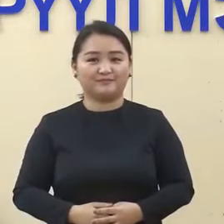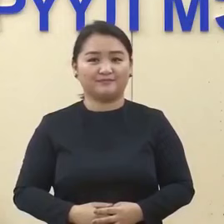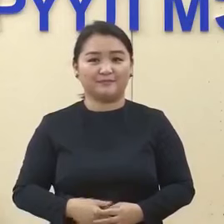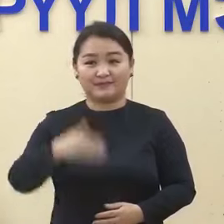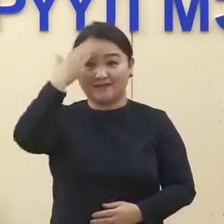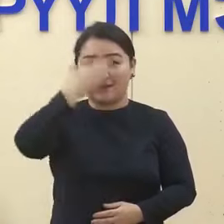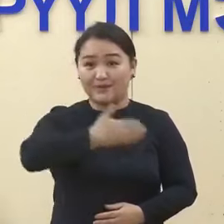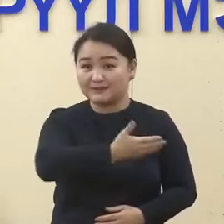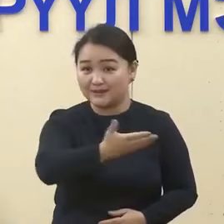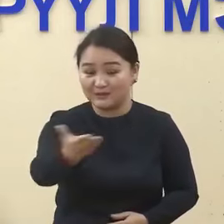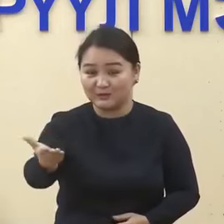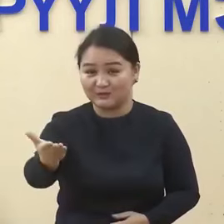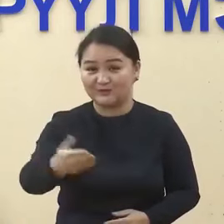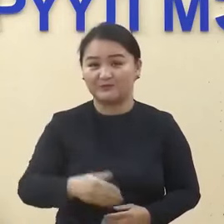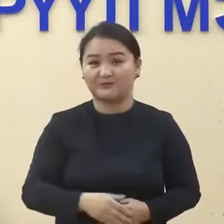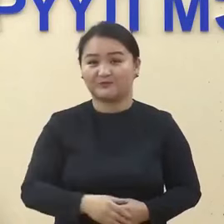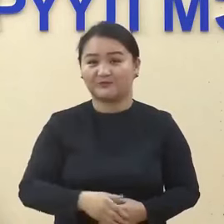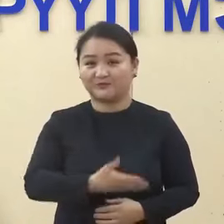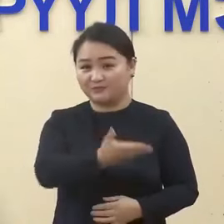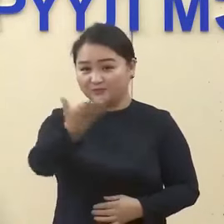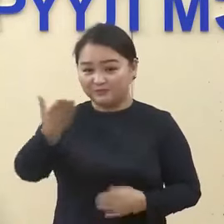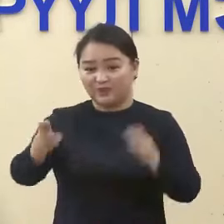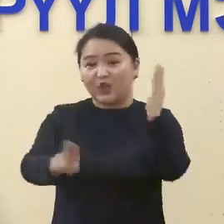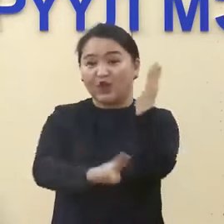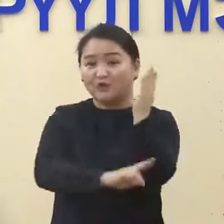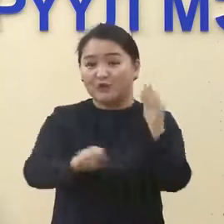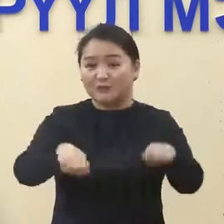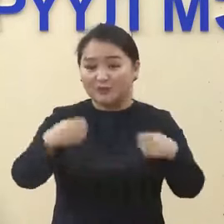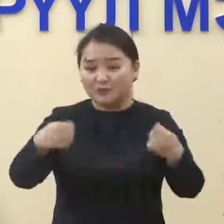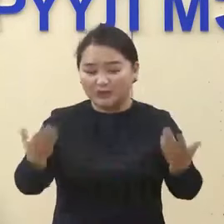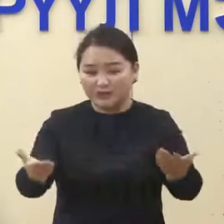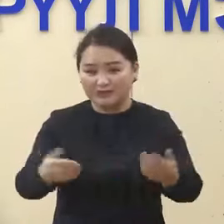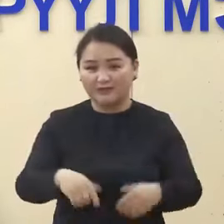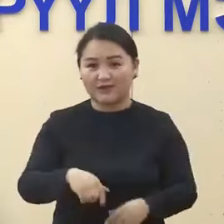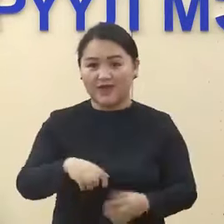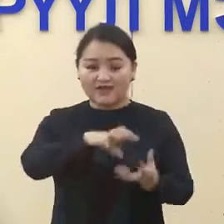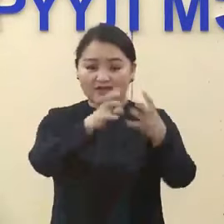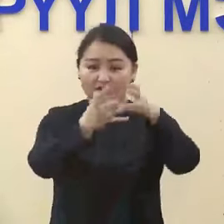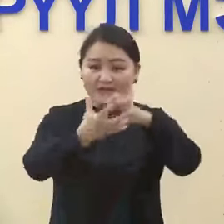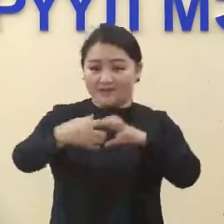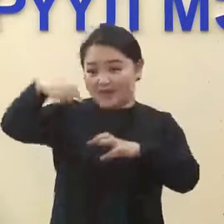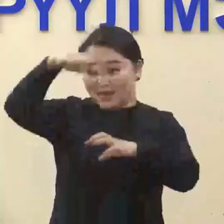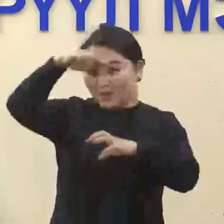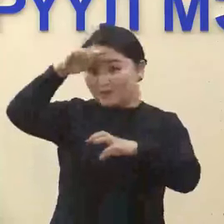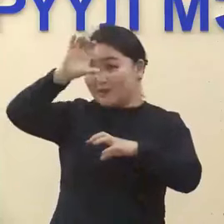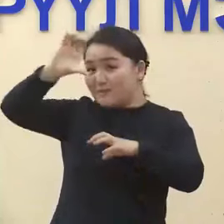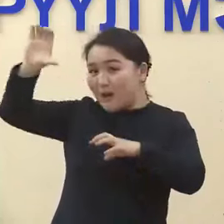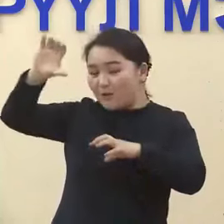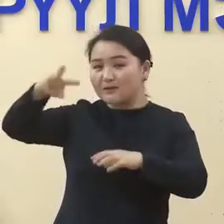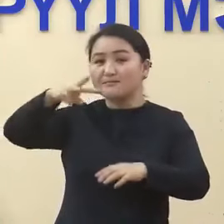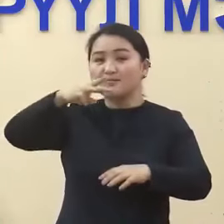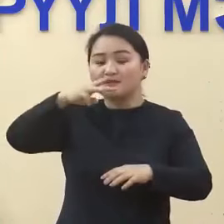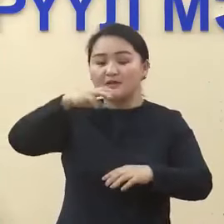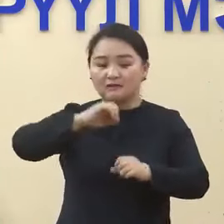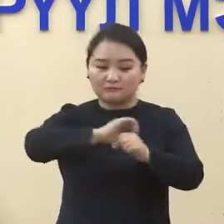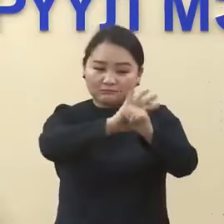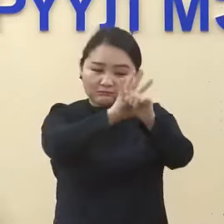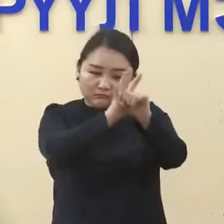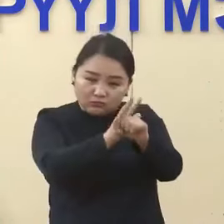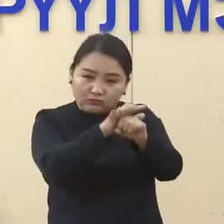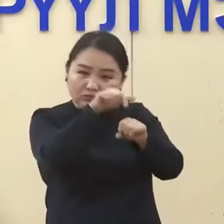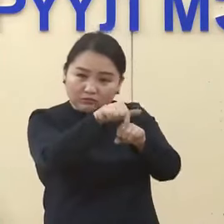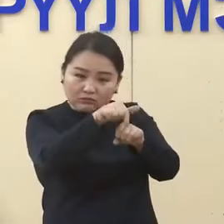А сайн байцгаана уу? Та бүхэндээ өдрийн мэнд хүргэе. Дэлхийн эрүүл мэндийн байгууллагын мэдээгээр COVID-19 халдварын